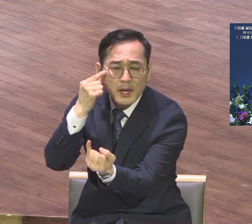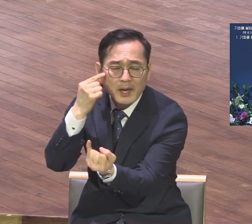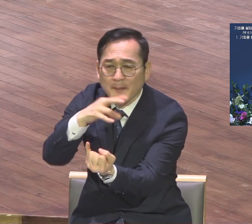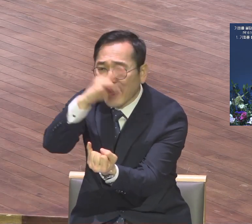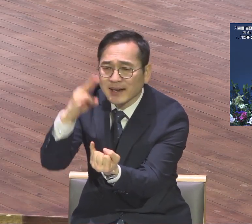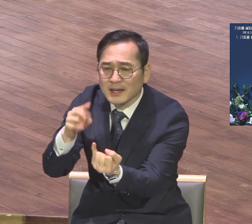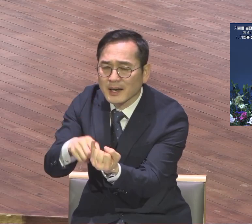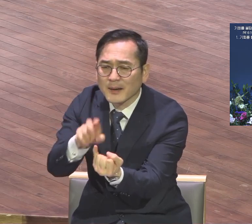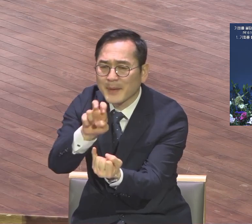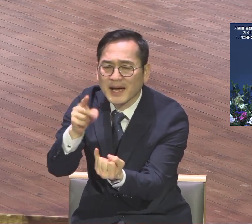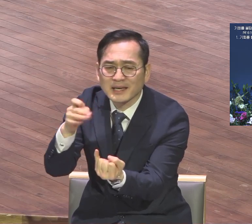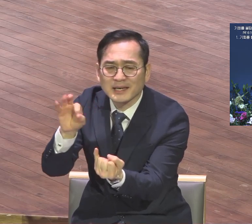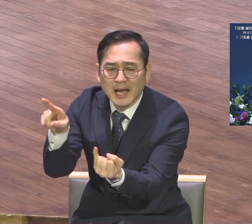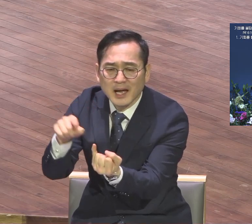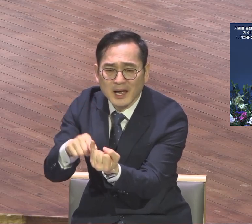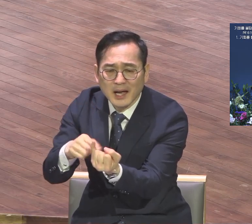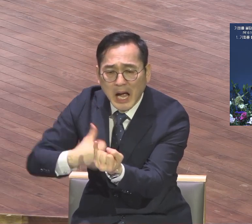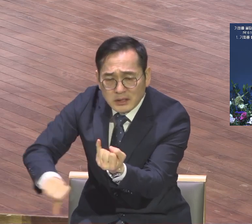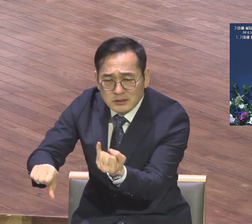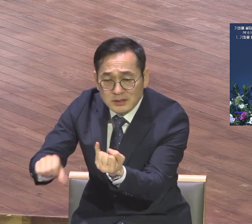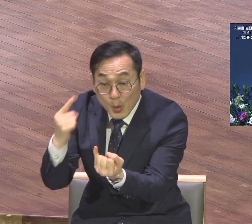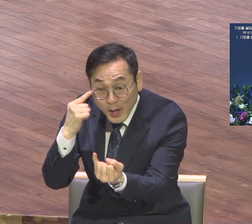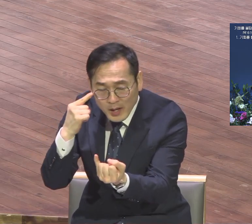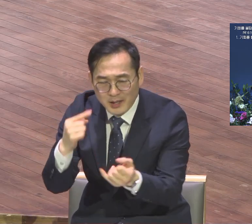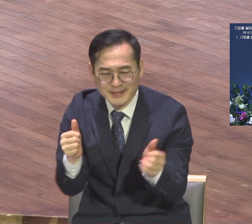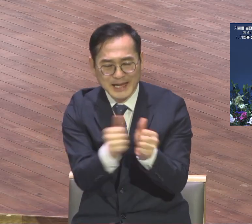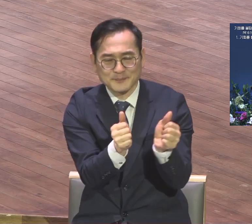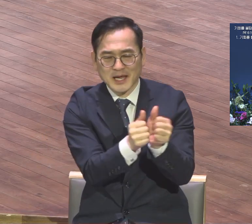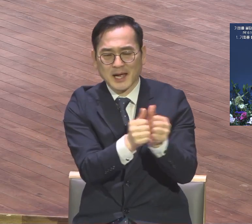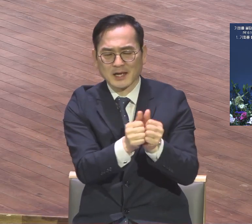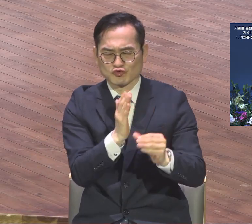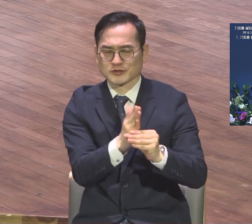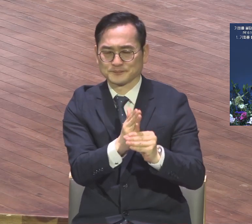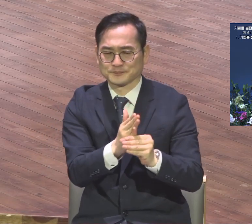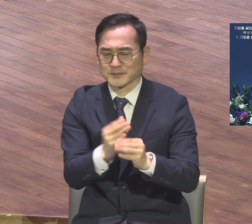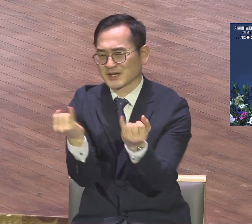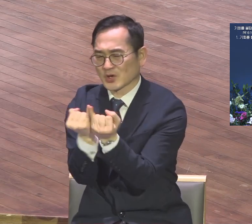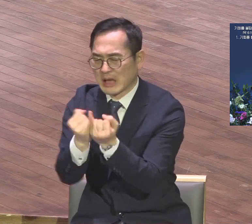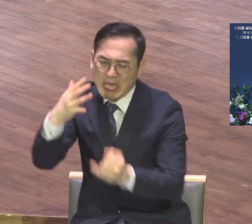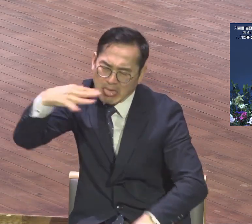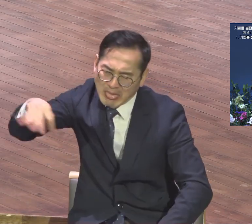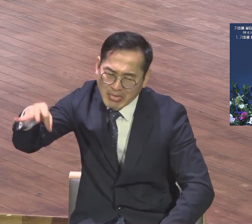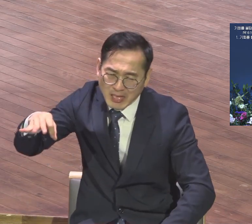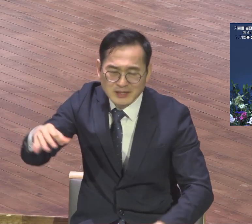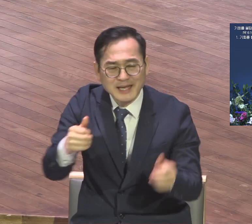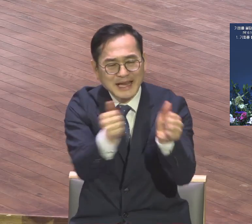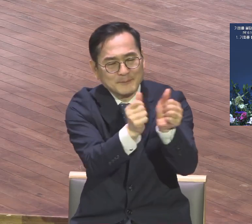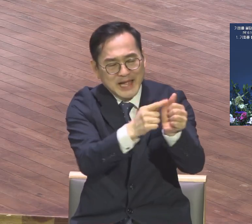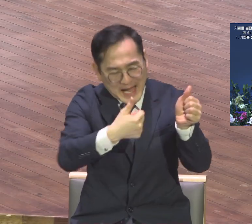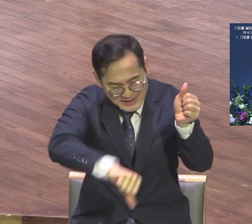말이에요? 당시에는 남성 위주의 사회이기 때문에 여성 이름 표현을 거의 안 해요.